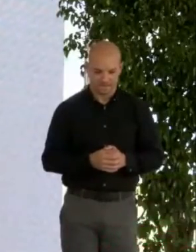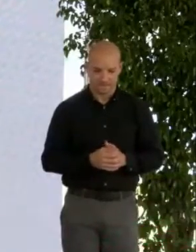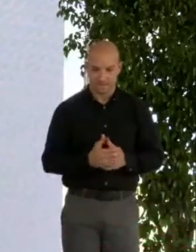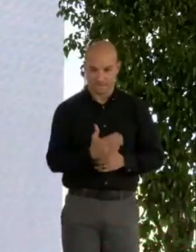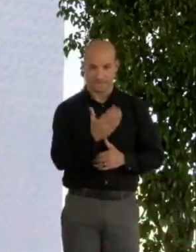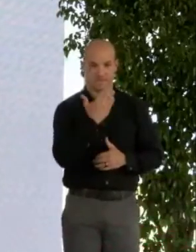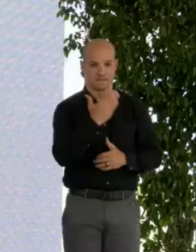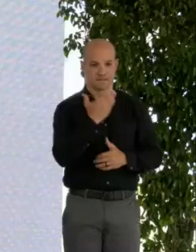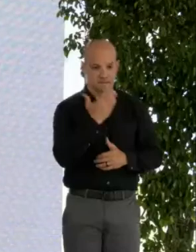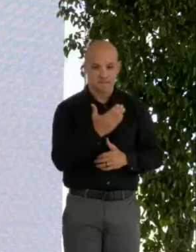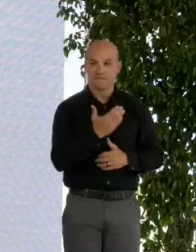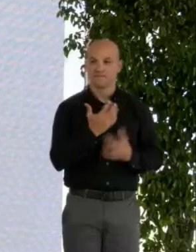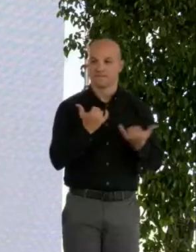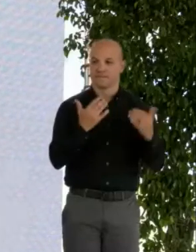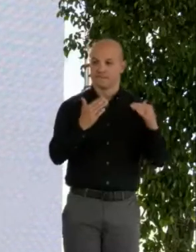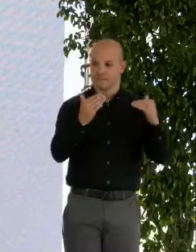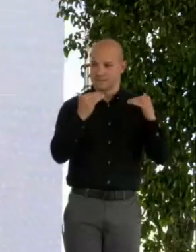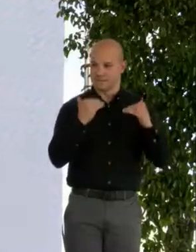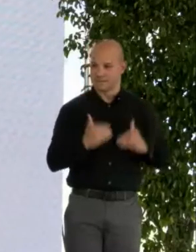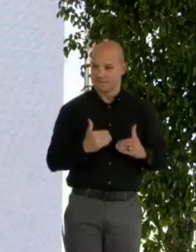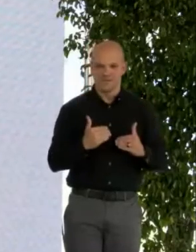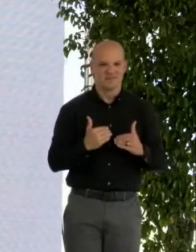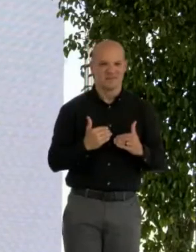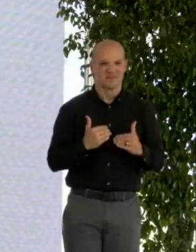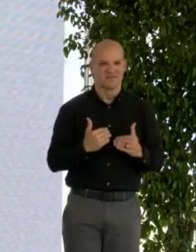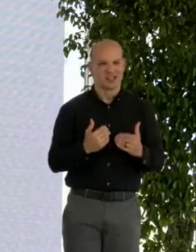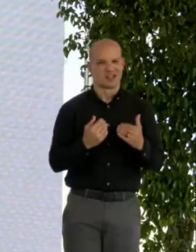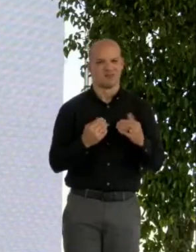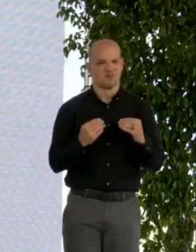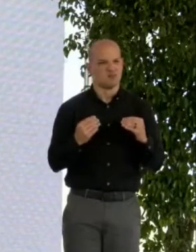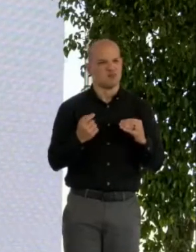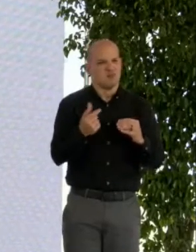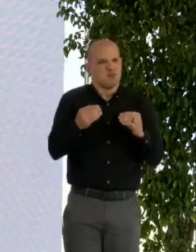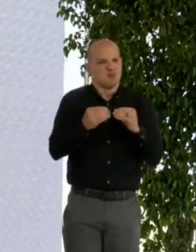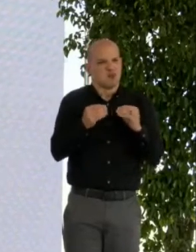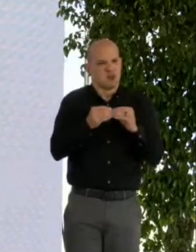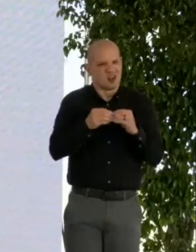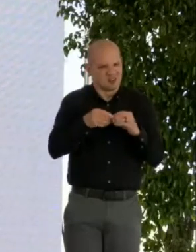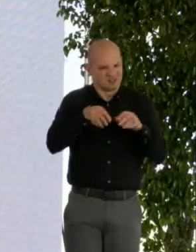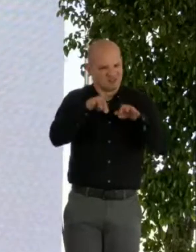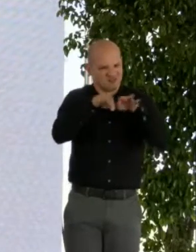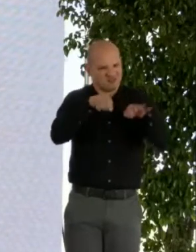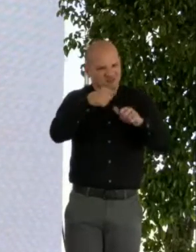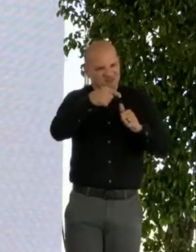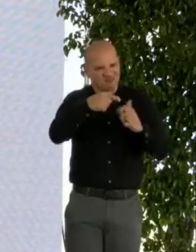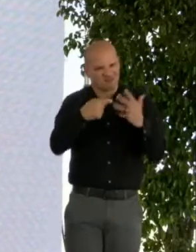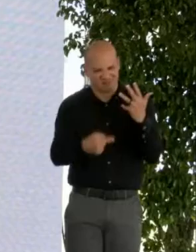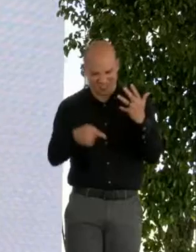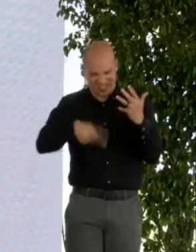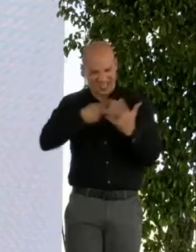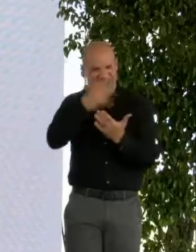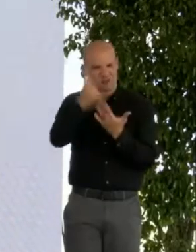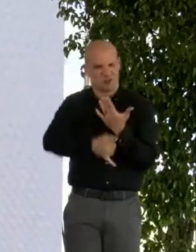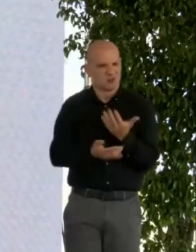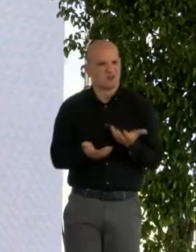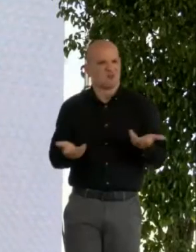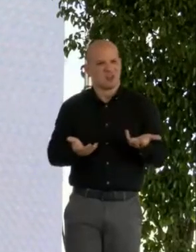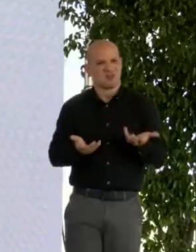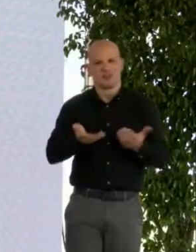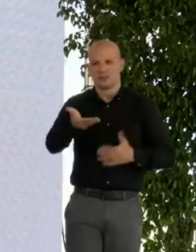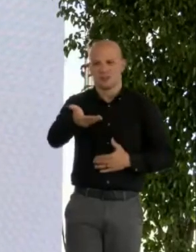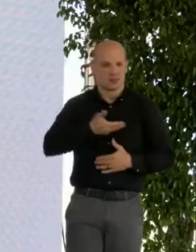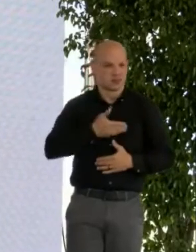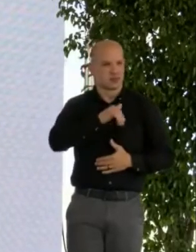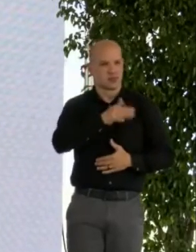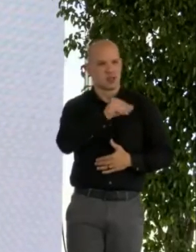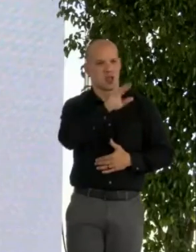Muchas gracias, Mariela. Y ahora, pues, para darnos un poco de más de profundidad en los detalles de lo que va a ser este proyecto, quiero invitar a Jacobo